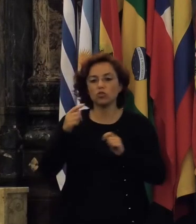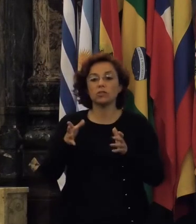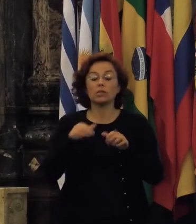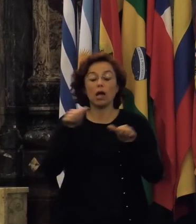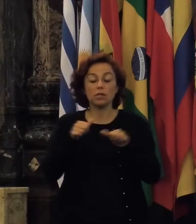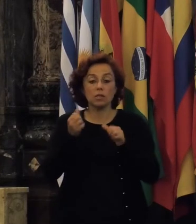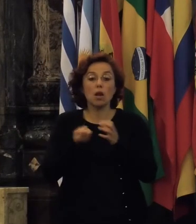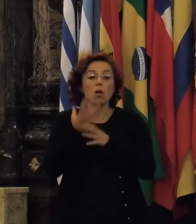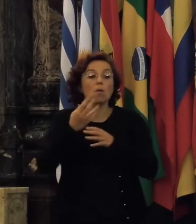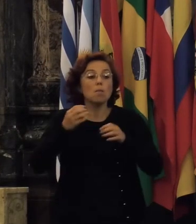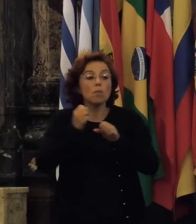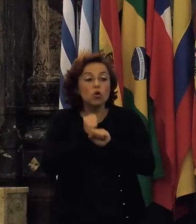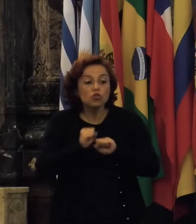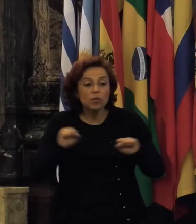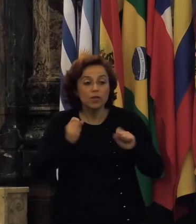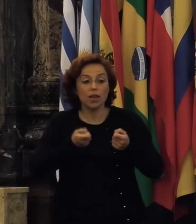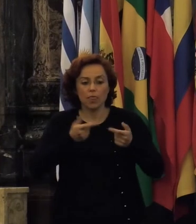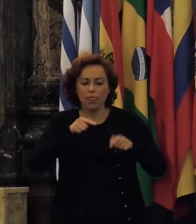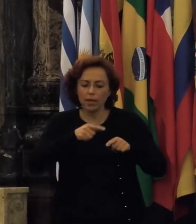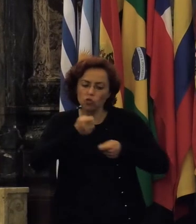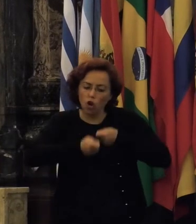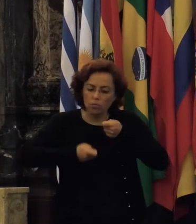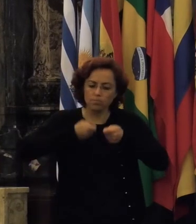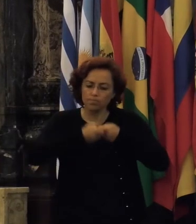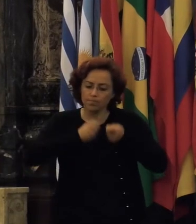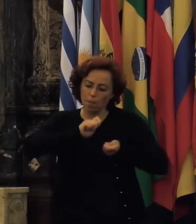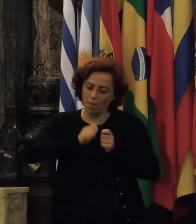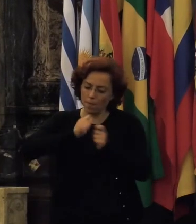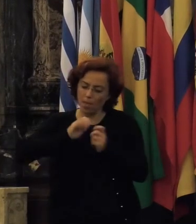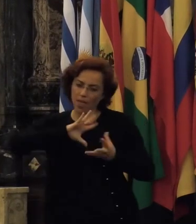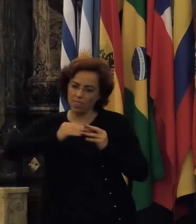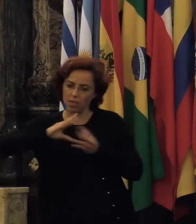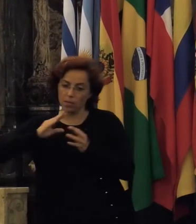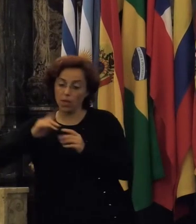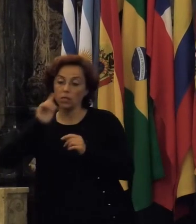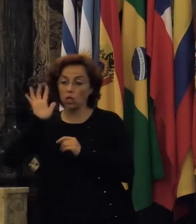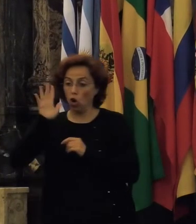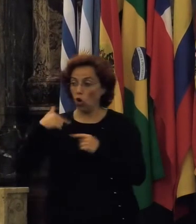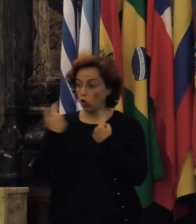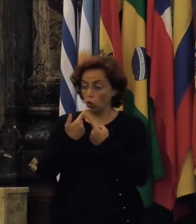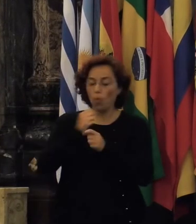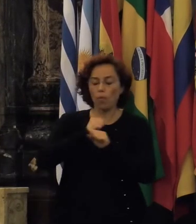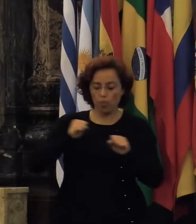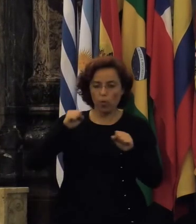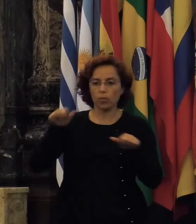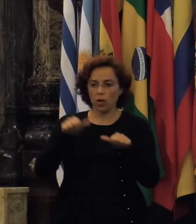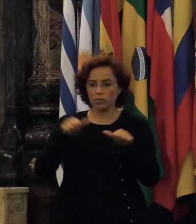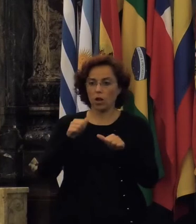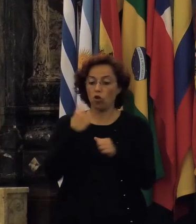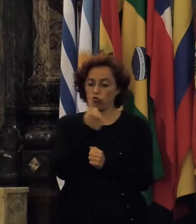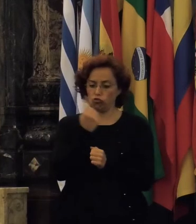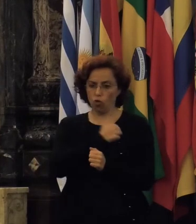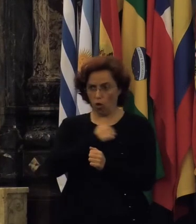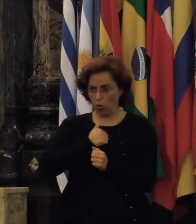de posibilidad, esto es algo permanente, esto es algo que como psicólogos tenemos todos los recursos para hacerlo, no a solas, sino con